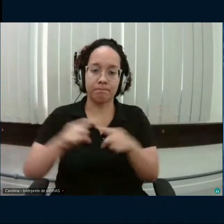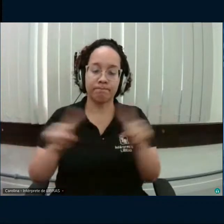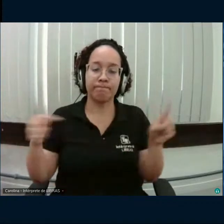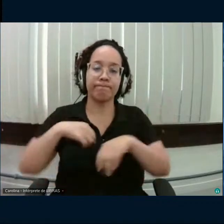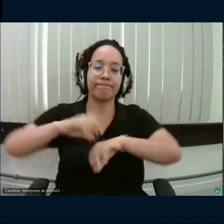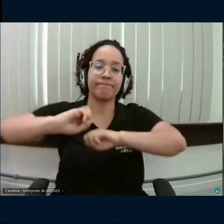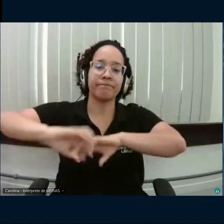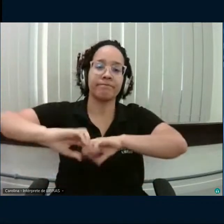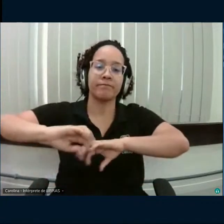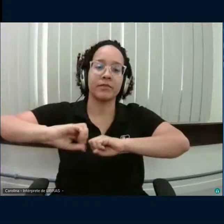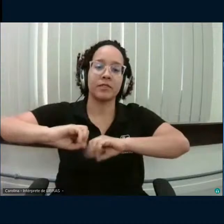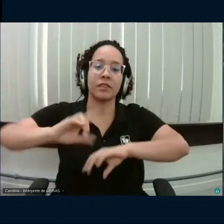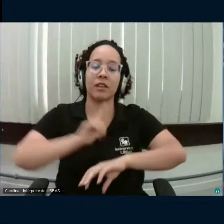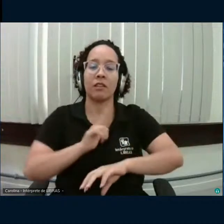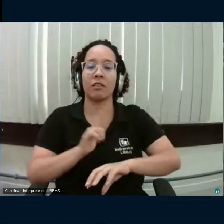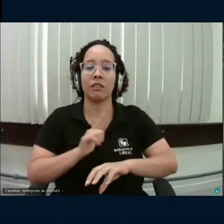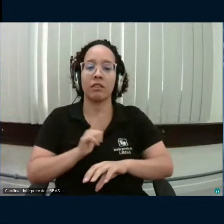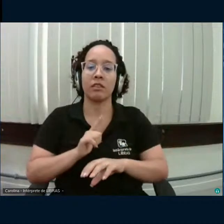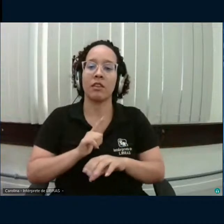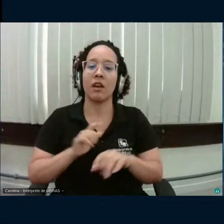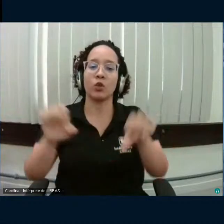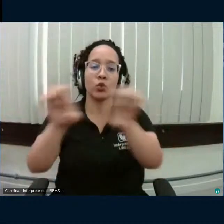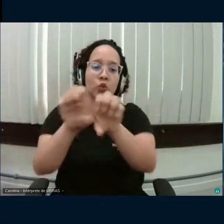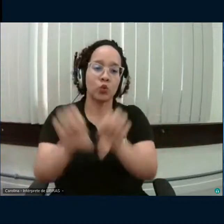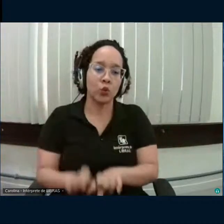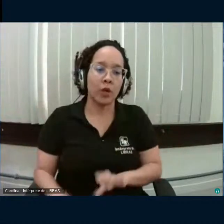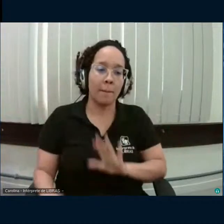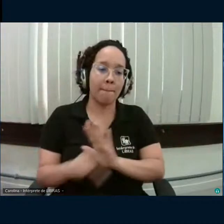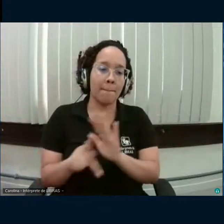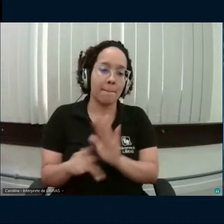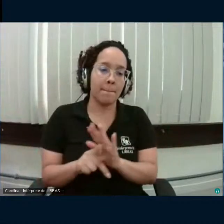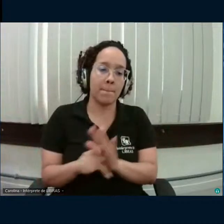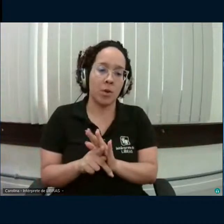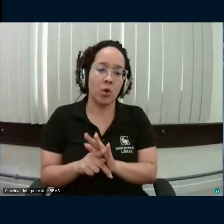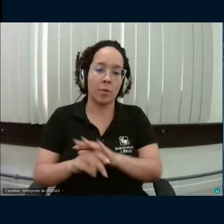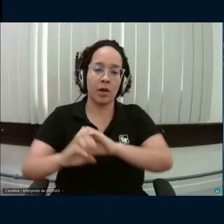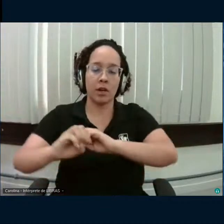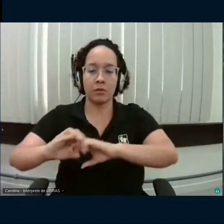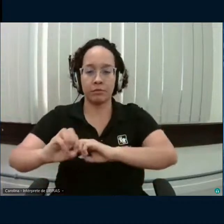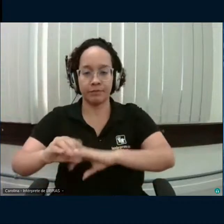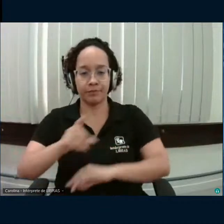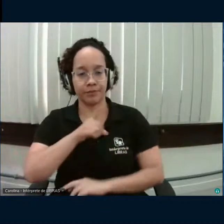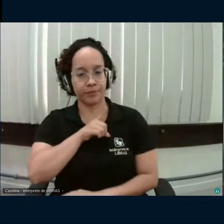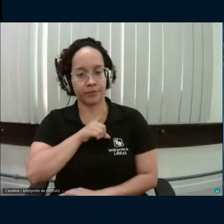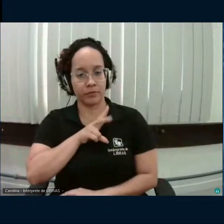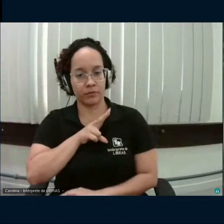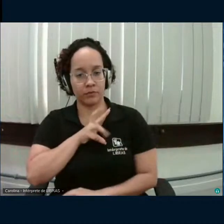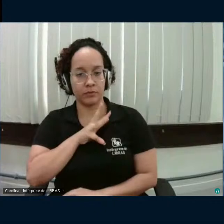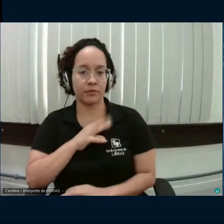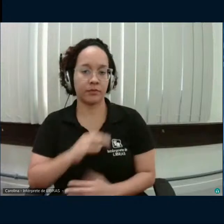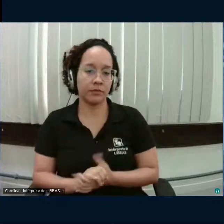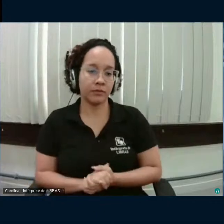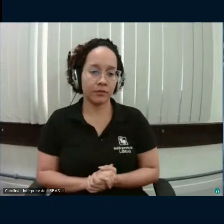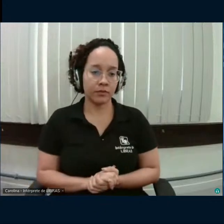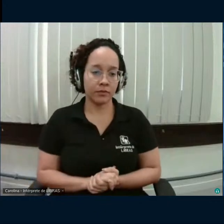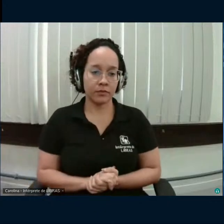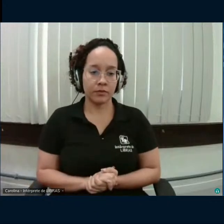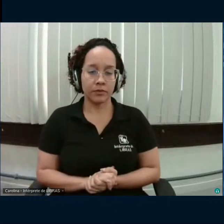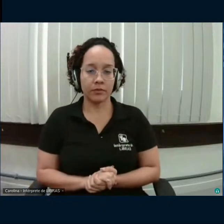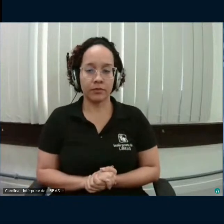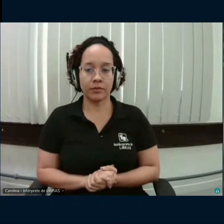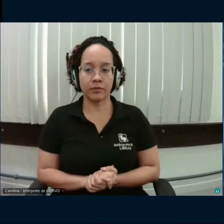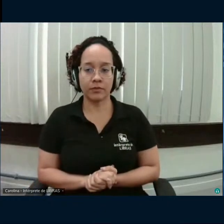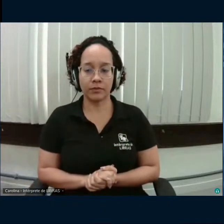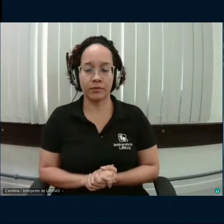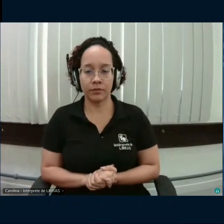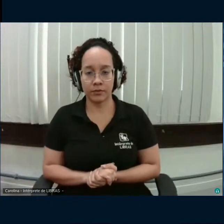designado aí como a arquitetura do novo ensino médio. Né? Assim que o ex-presidente do CONCEDE falava, né? A arquitetura do